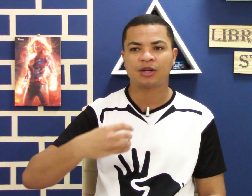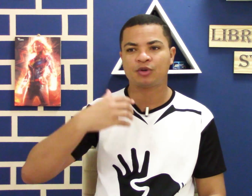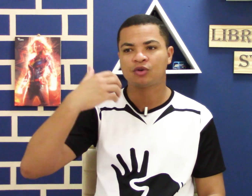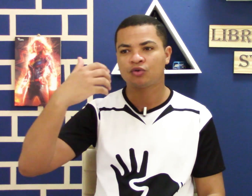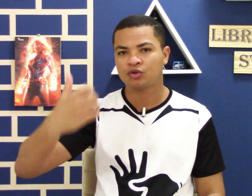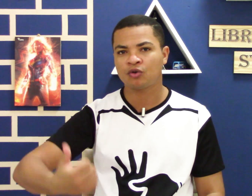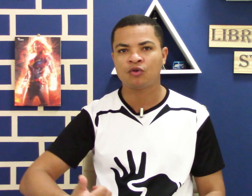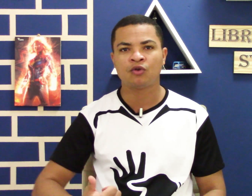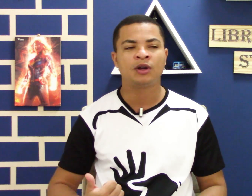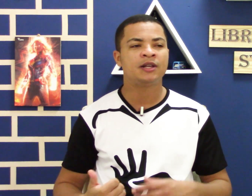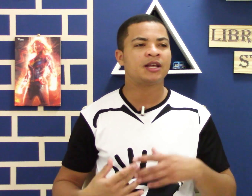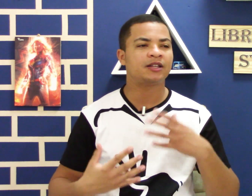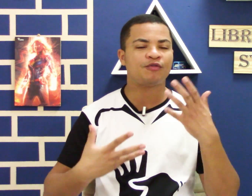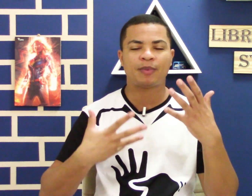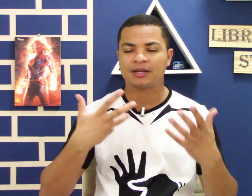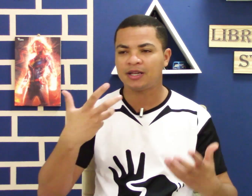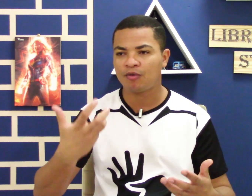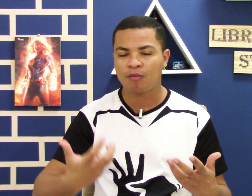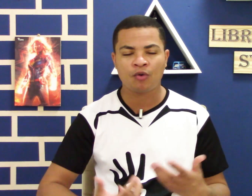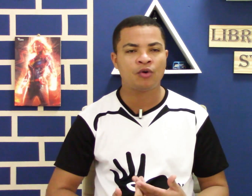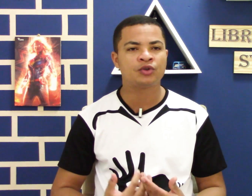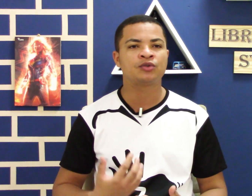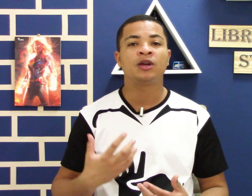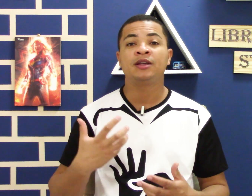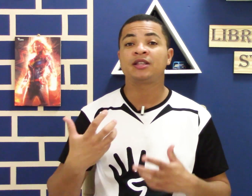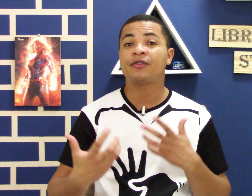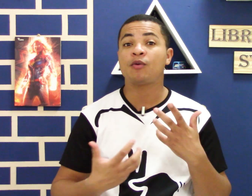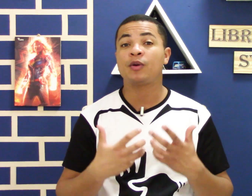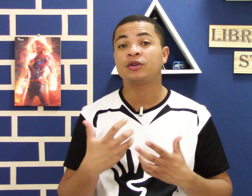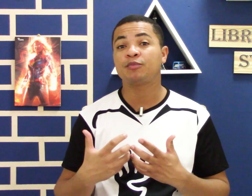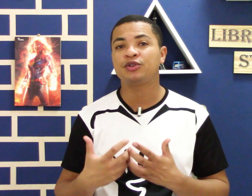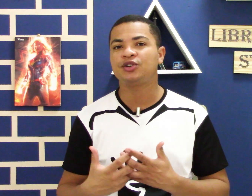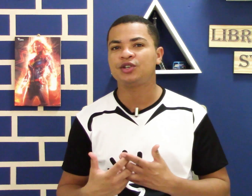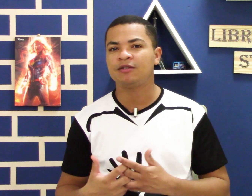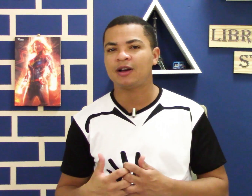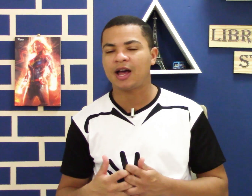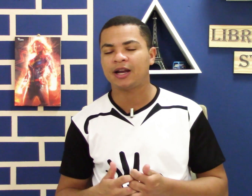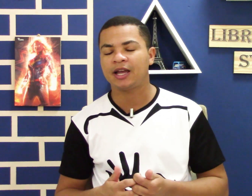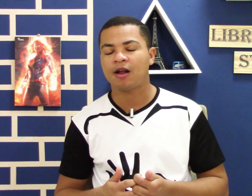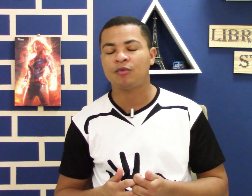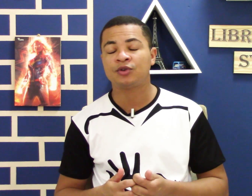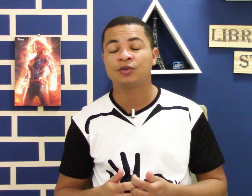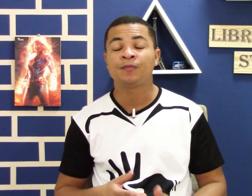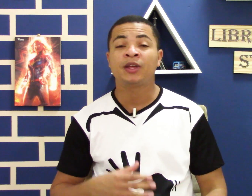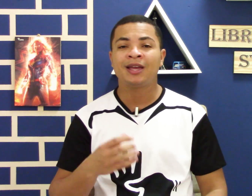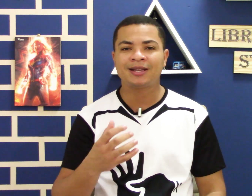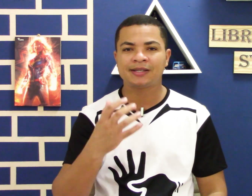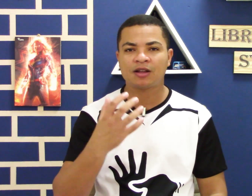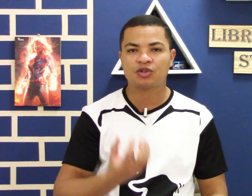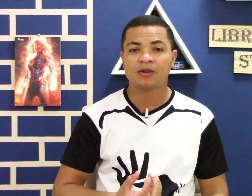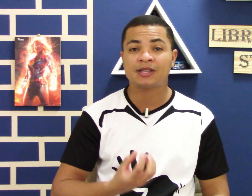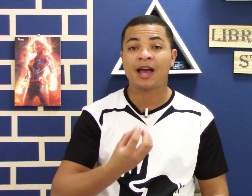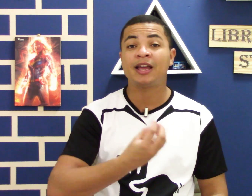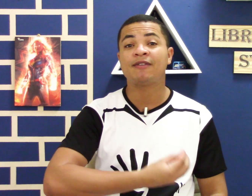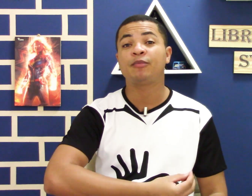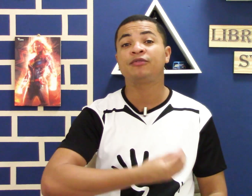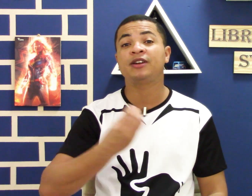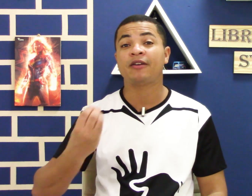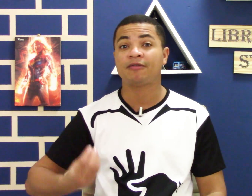pessoa gostou, se ela teve prazer no almoço, se teve alguma coisa positiva lá naquele almoço, esse sinal de gostar, ele vai para o final da